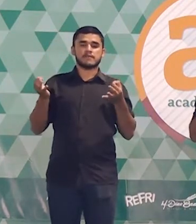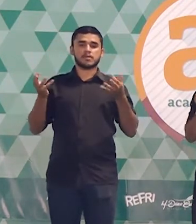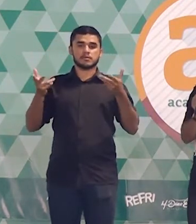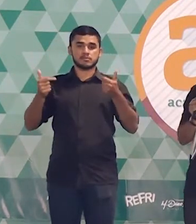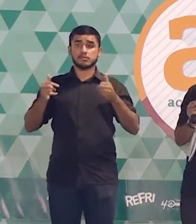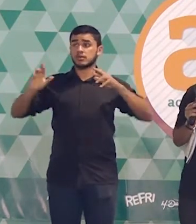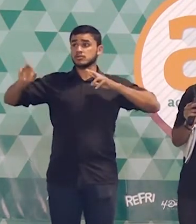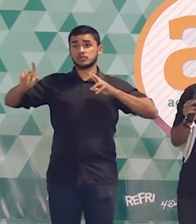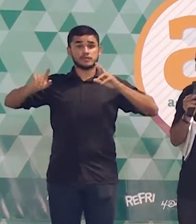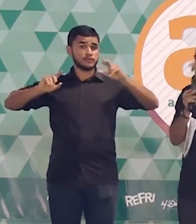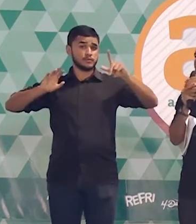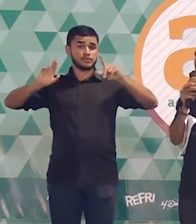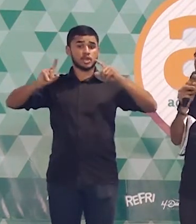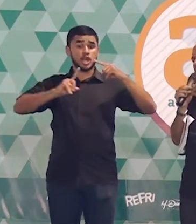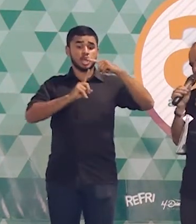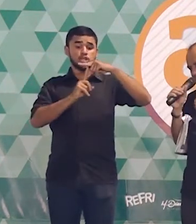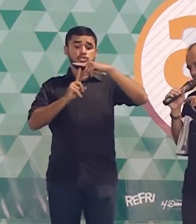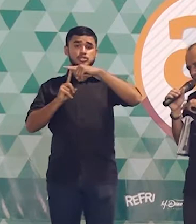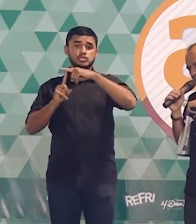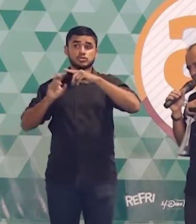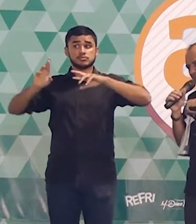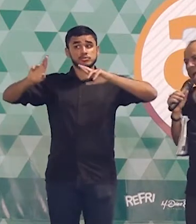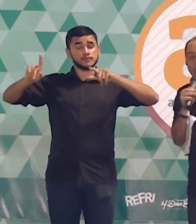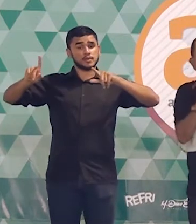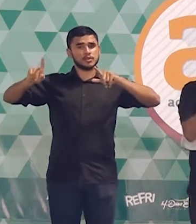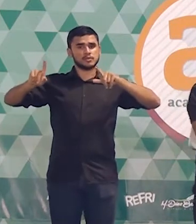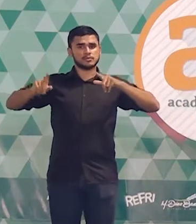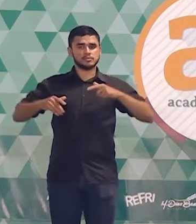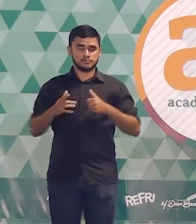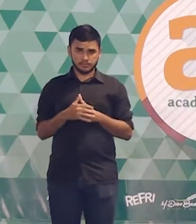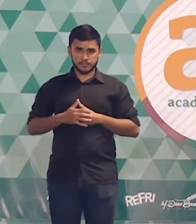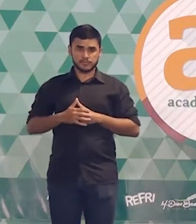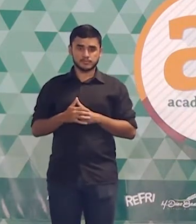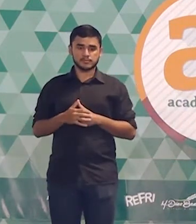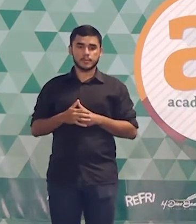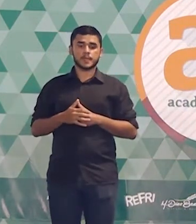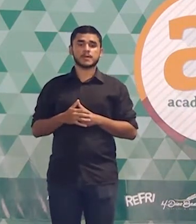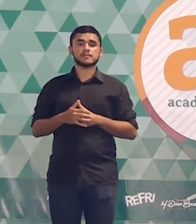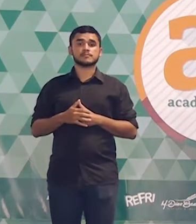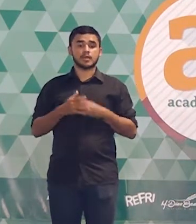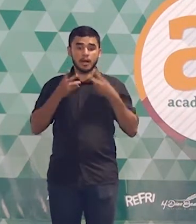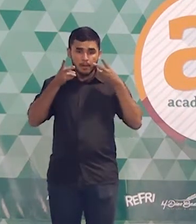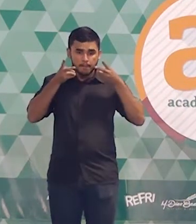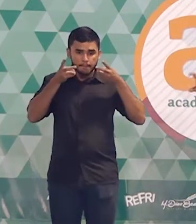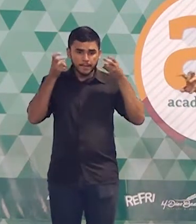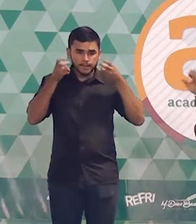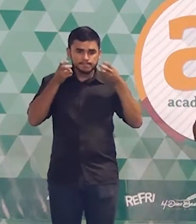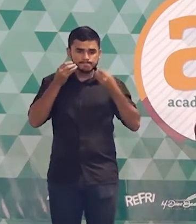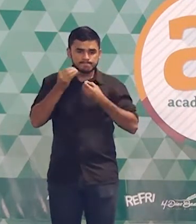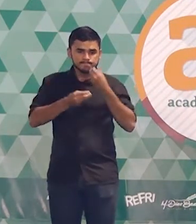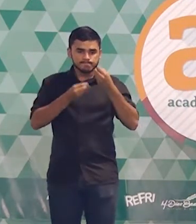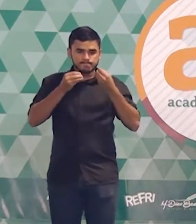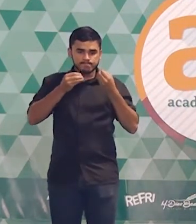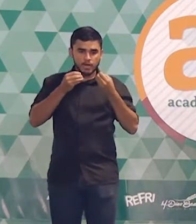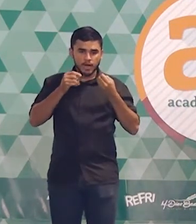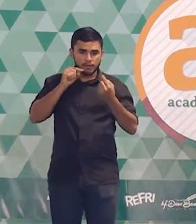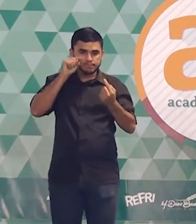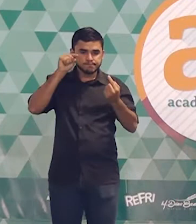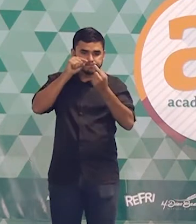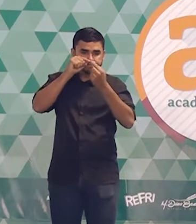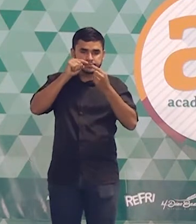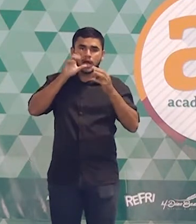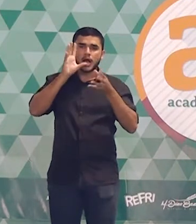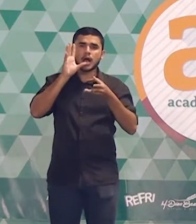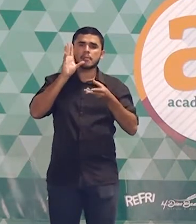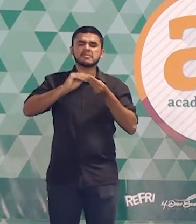formas diferentes de beleza. Agora a questão é captar a realidade com objetividade. Não, isso